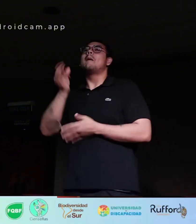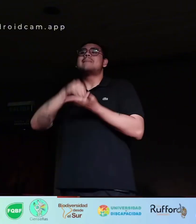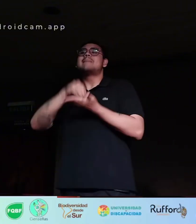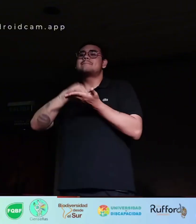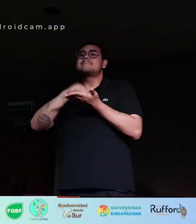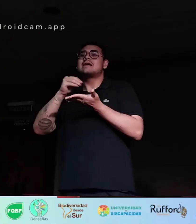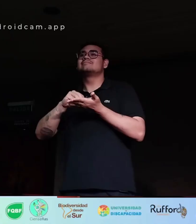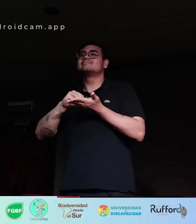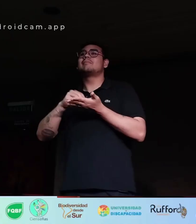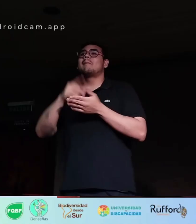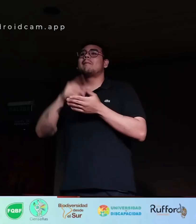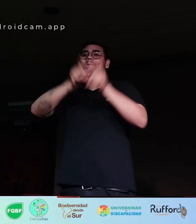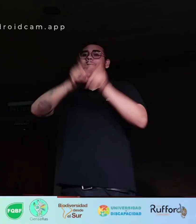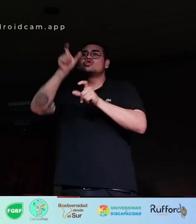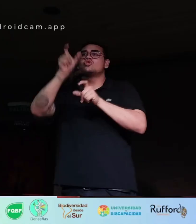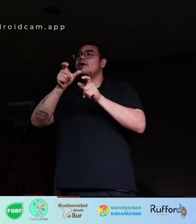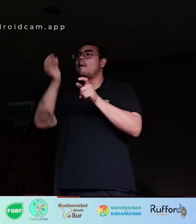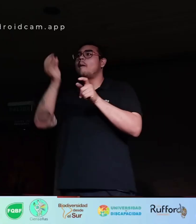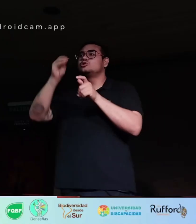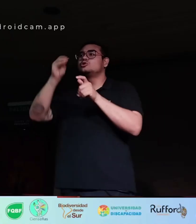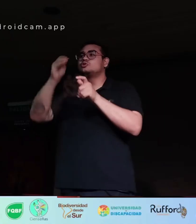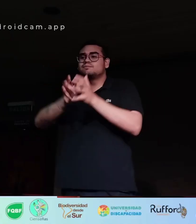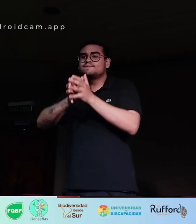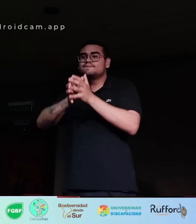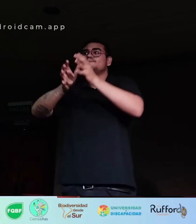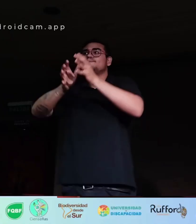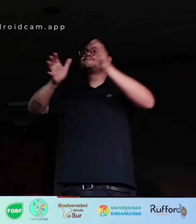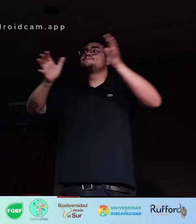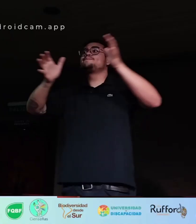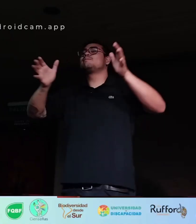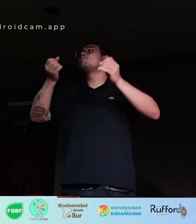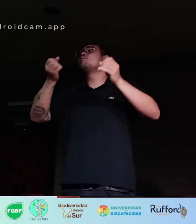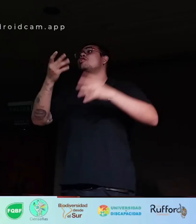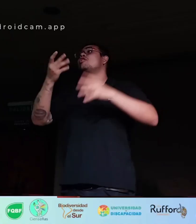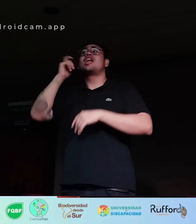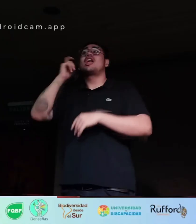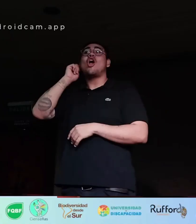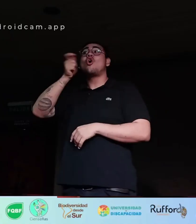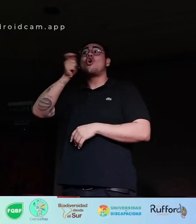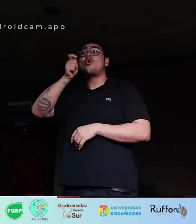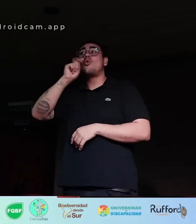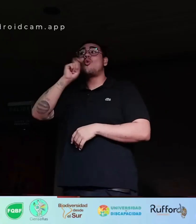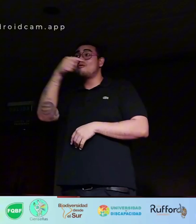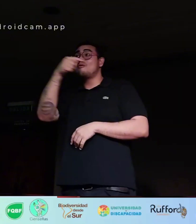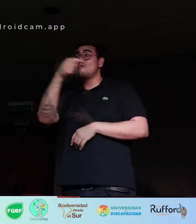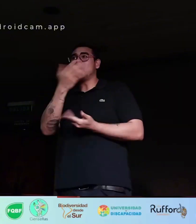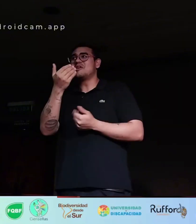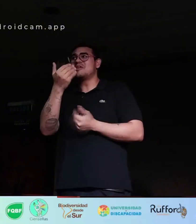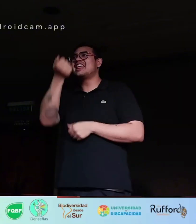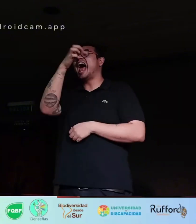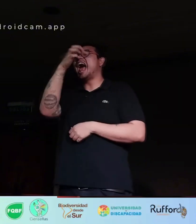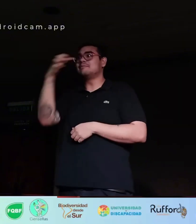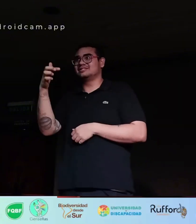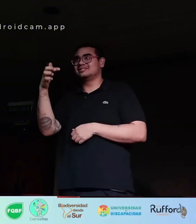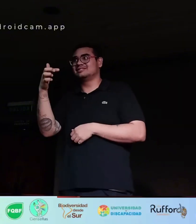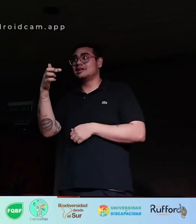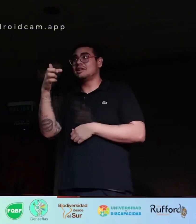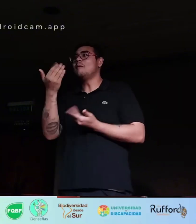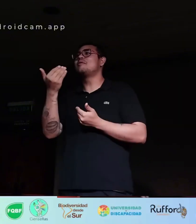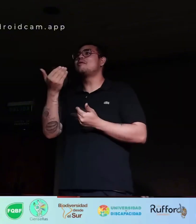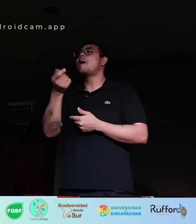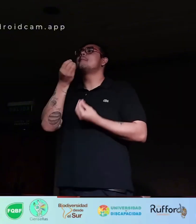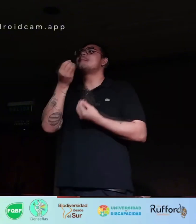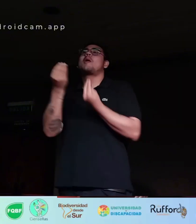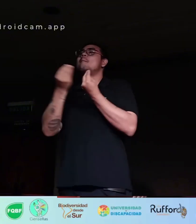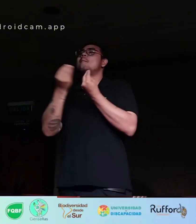tiene ese potencial de darse el lujo de decir, bueno, vamos a alargar una aplicación eh, y la va a alargar creo que libre en